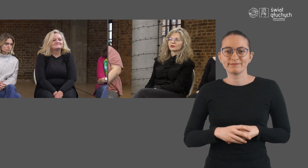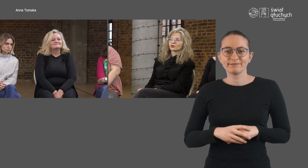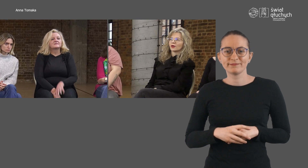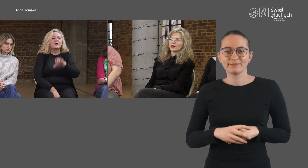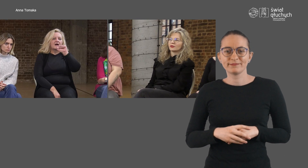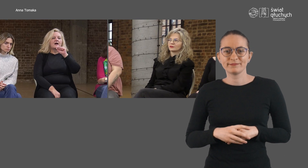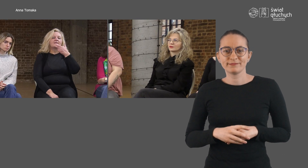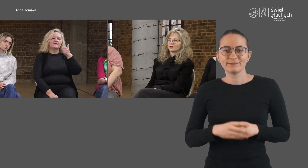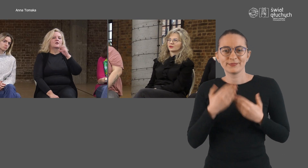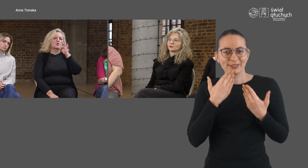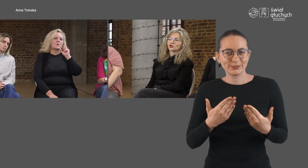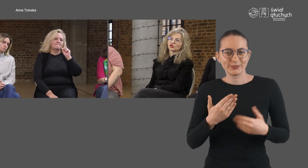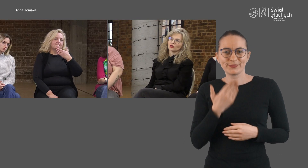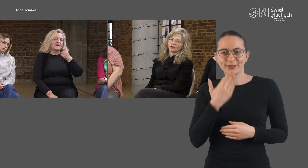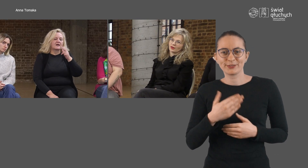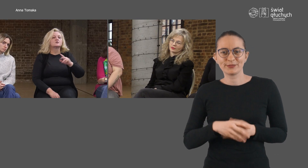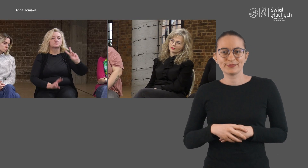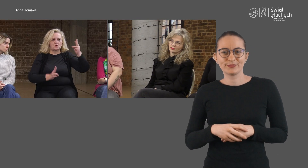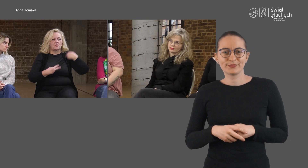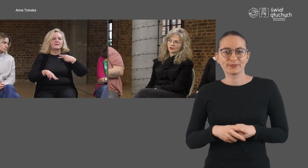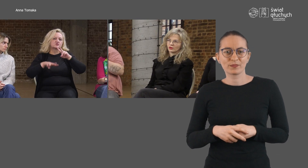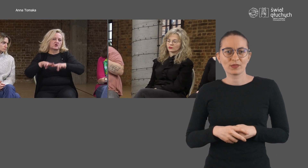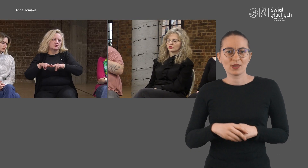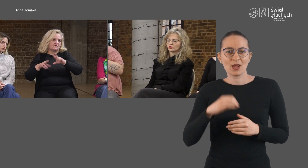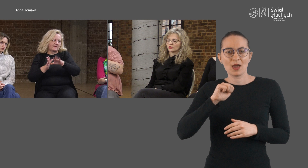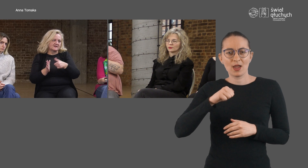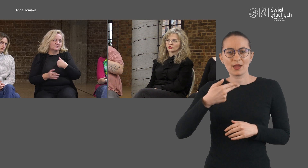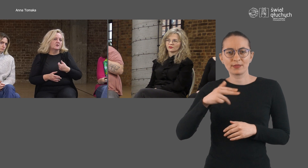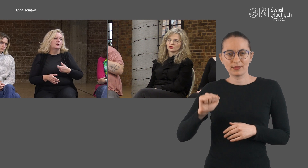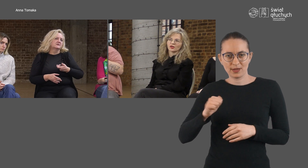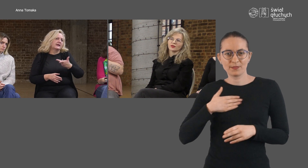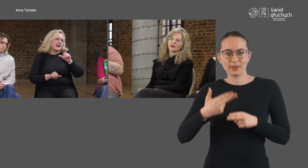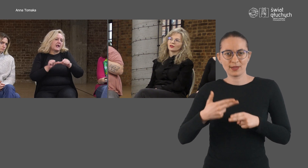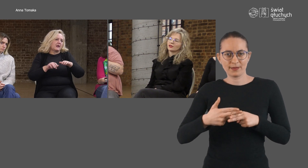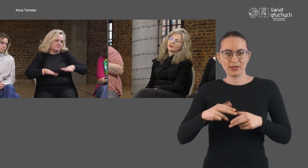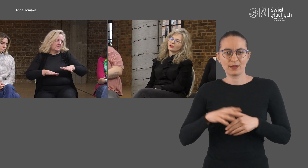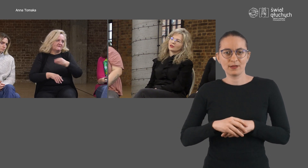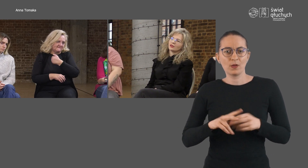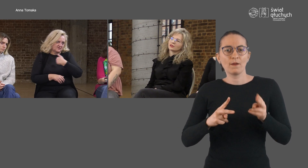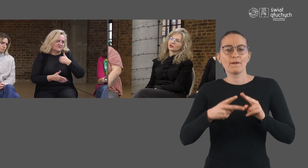Nazywam się Anna Tomaka, jestem z Rzeszowa, od kilku lat mieszkam w Warszawie.